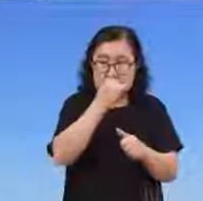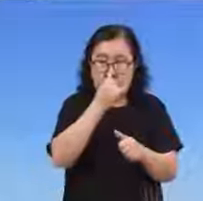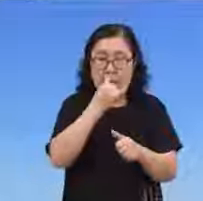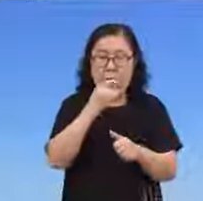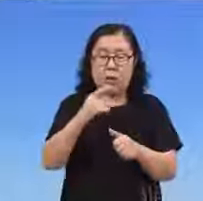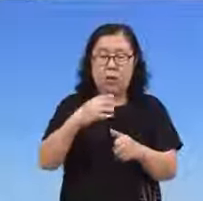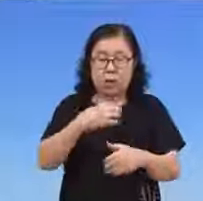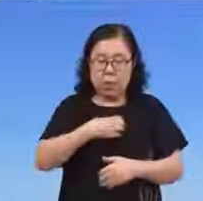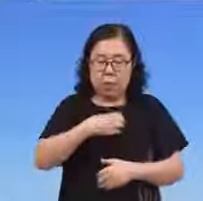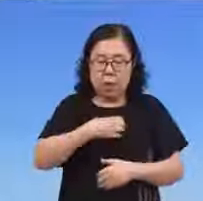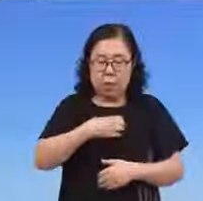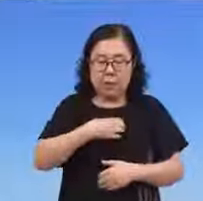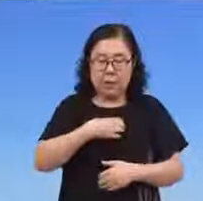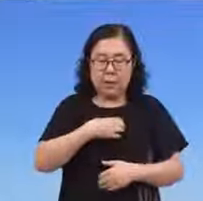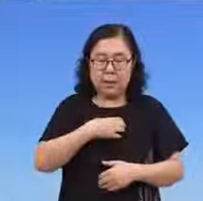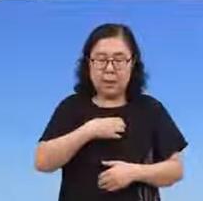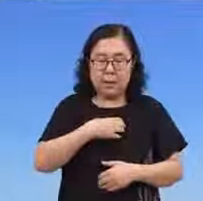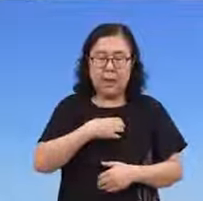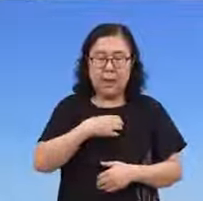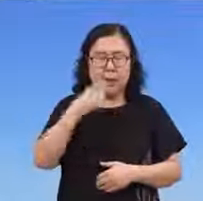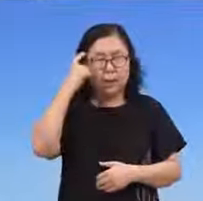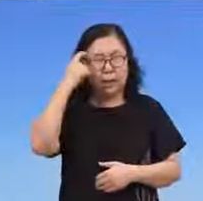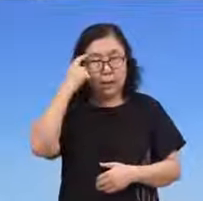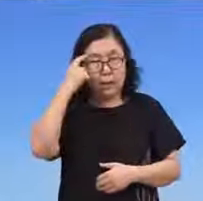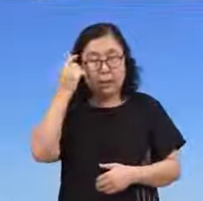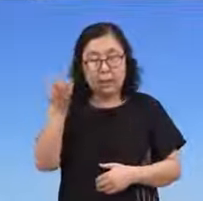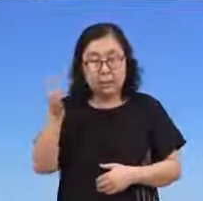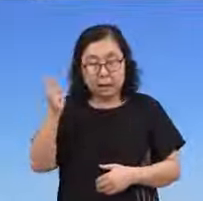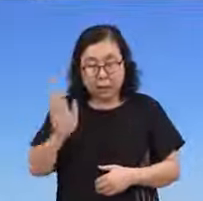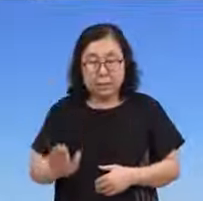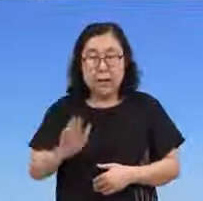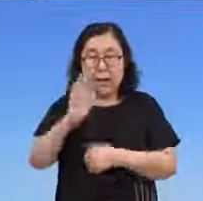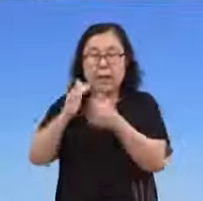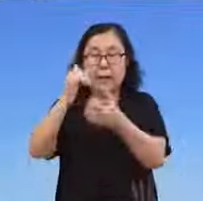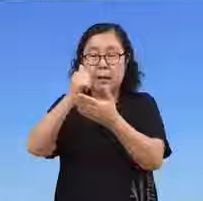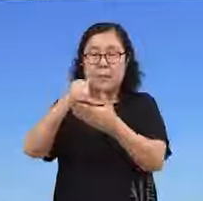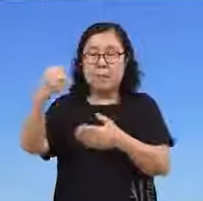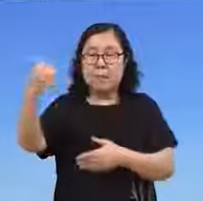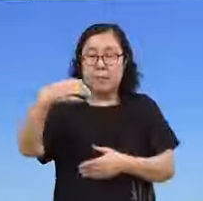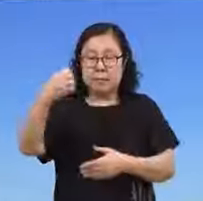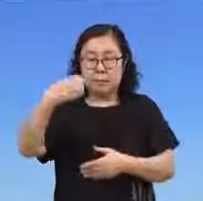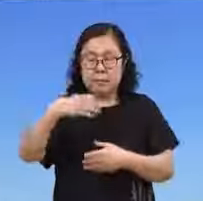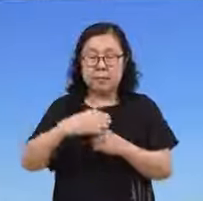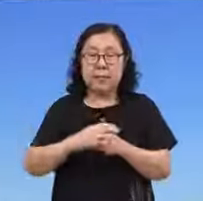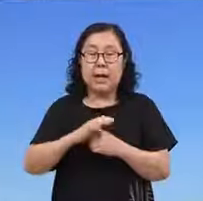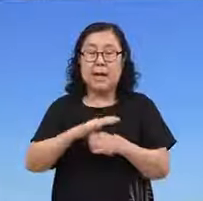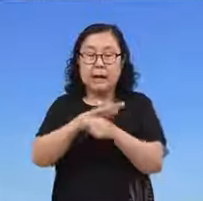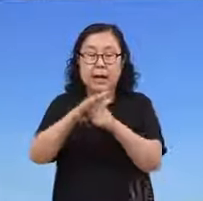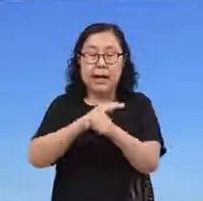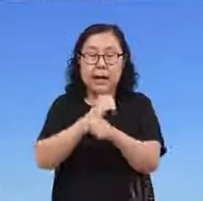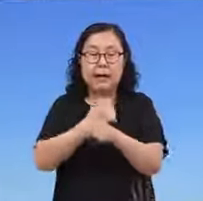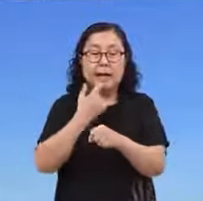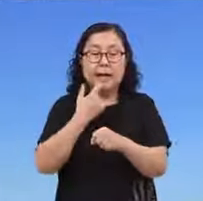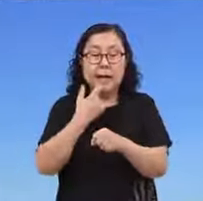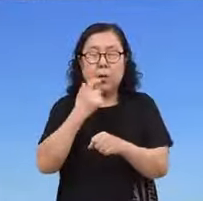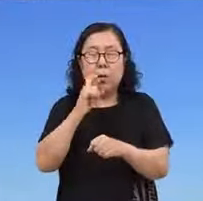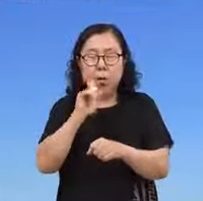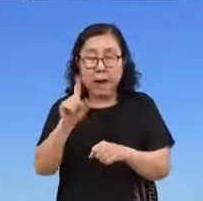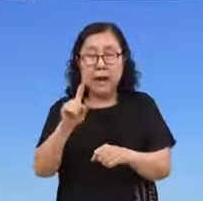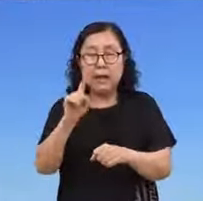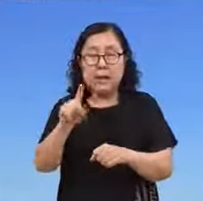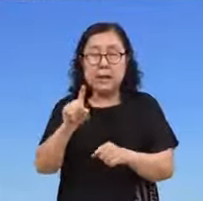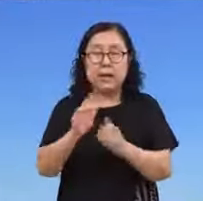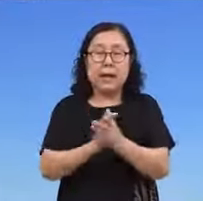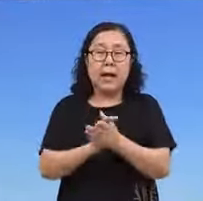지금 이런 것들이 위험한 상황이라 생각했습니다. 그런데 하나님은 말씀하십니다. 사랑하는 야곱아, 네가